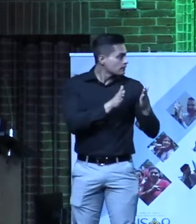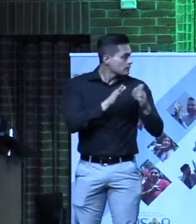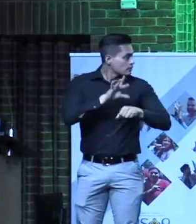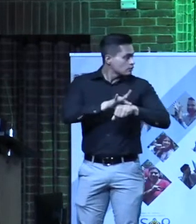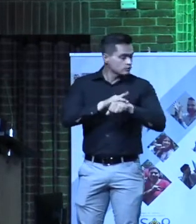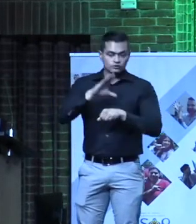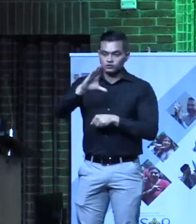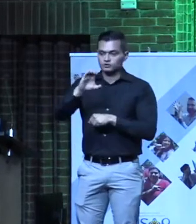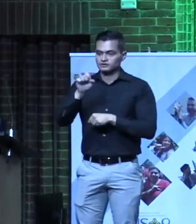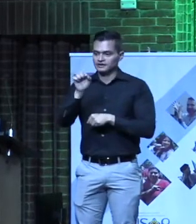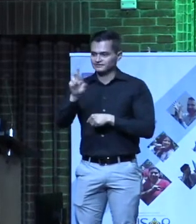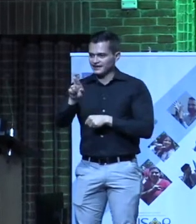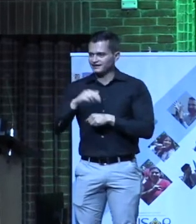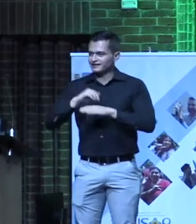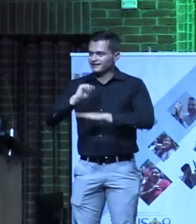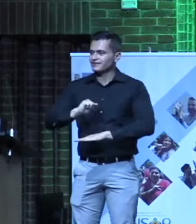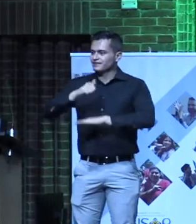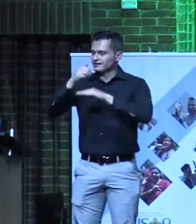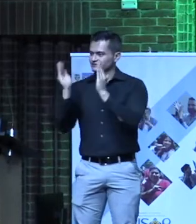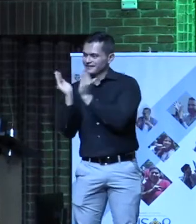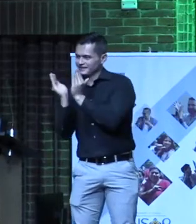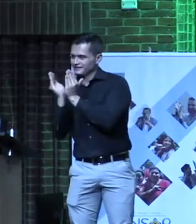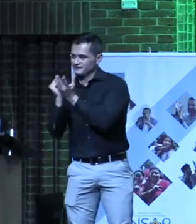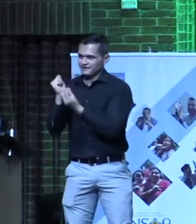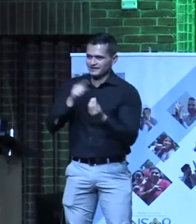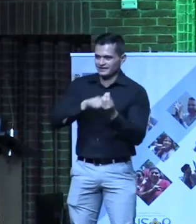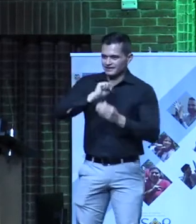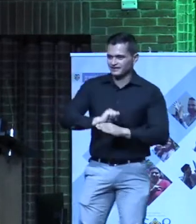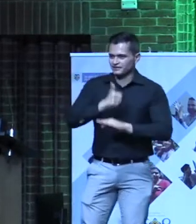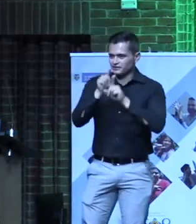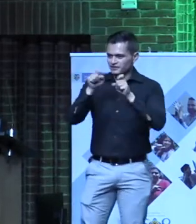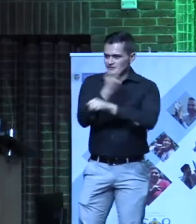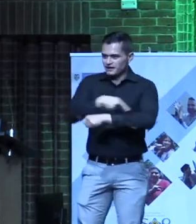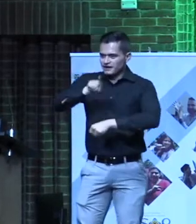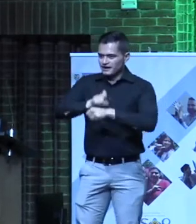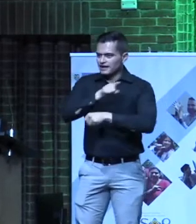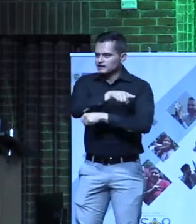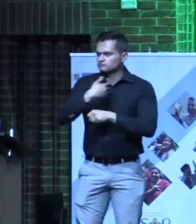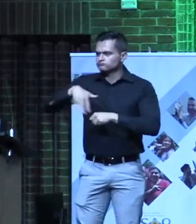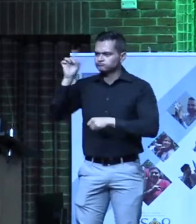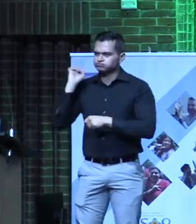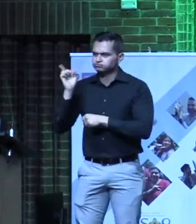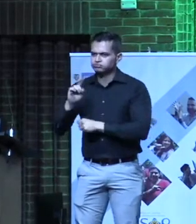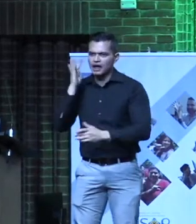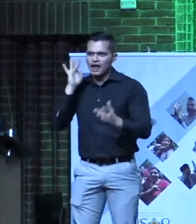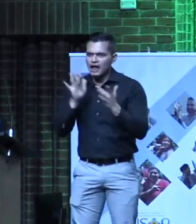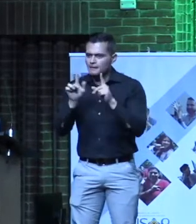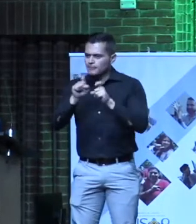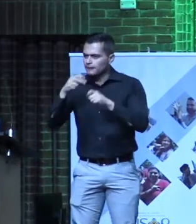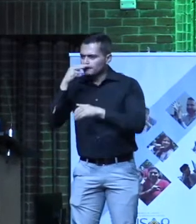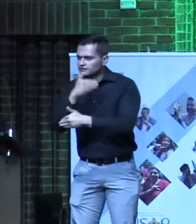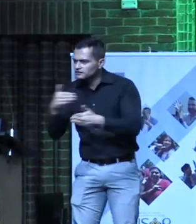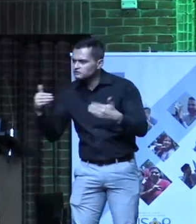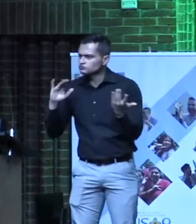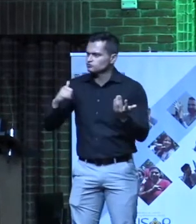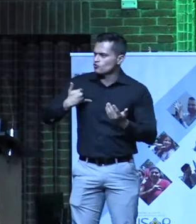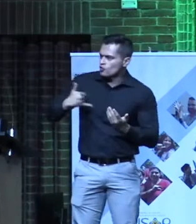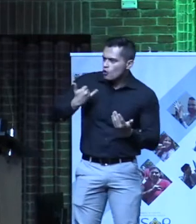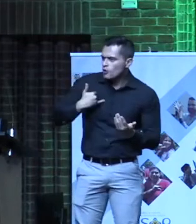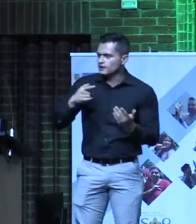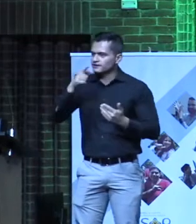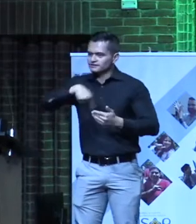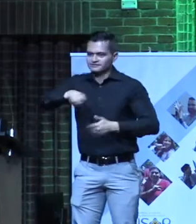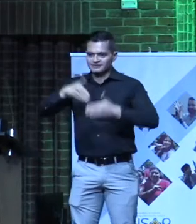De la Dirección de Primera Infancia del ICBF, también amplio conocedor del tema de inclusión social de niños y niñas y adolescentes